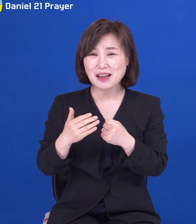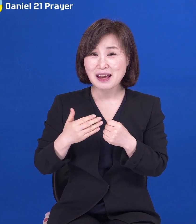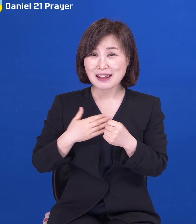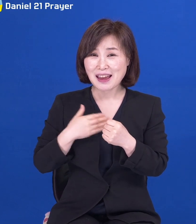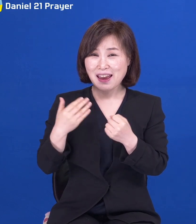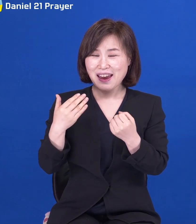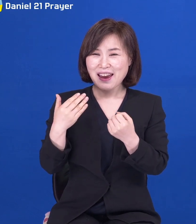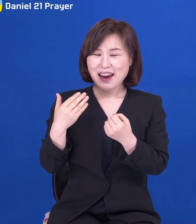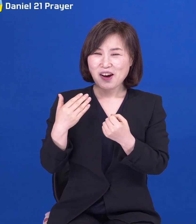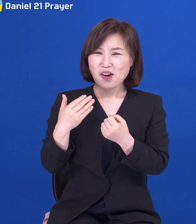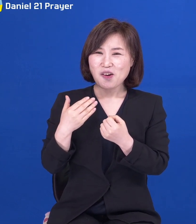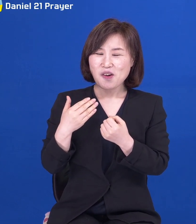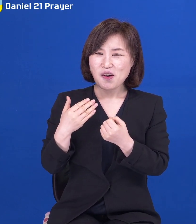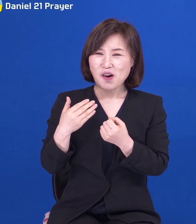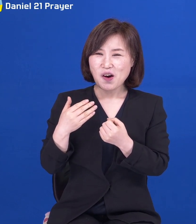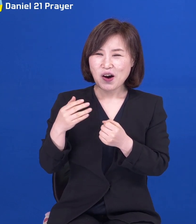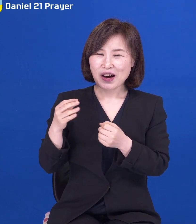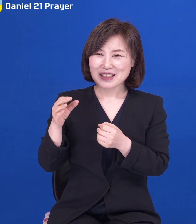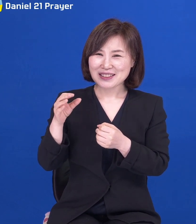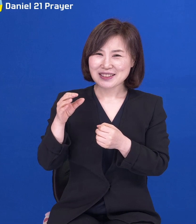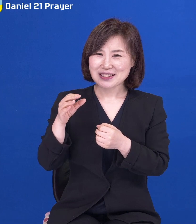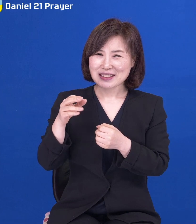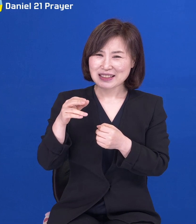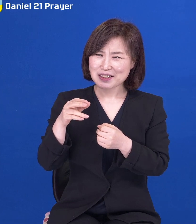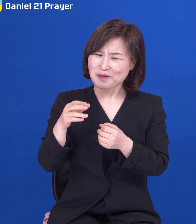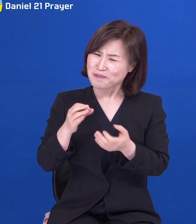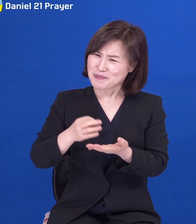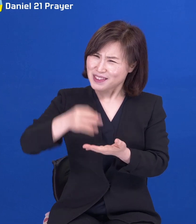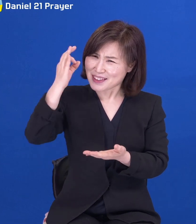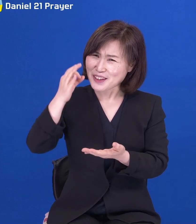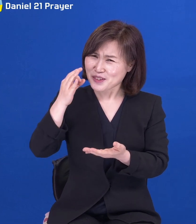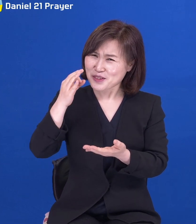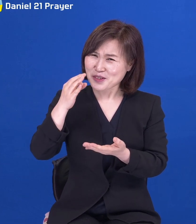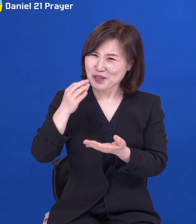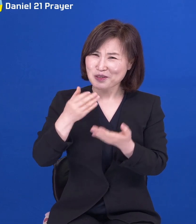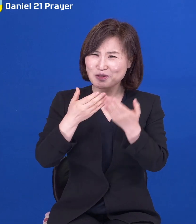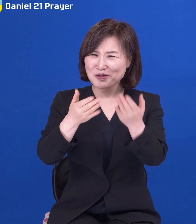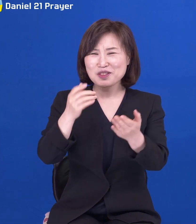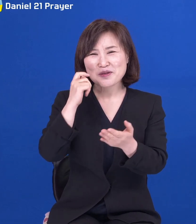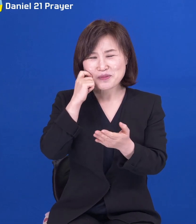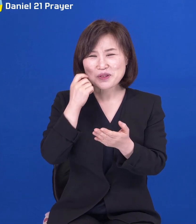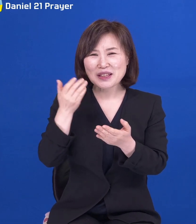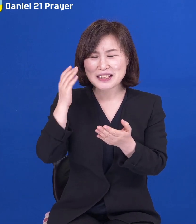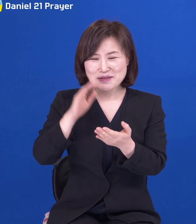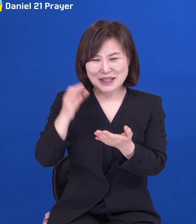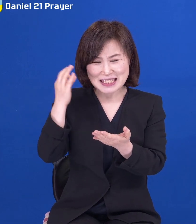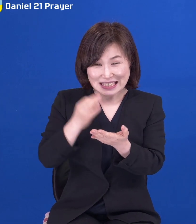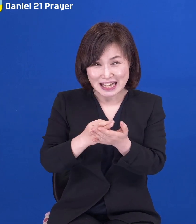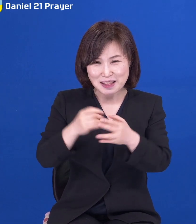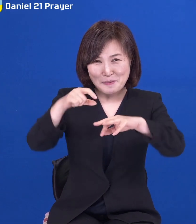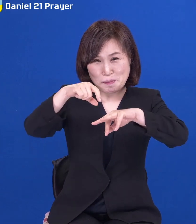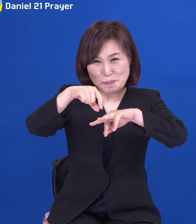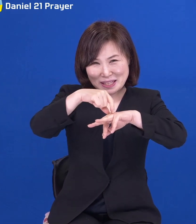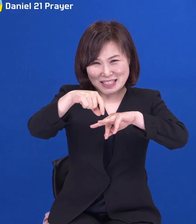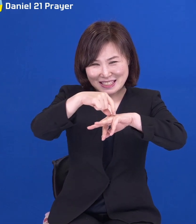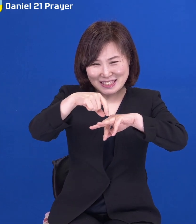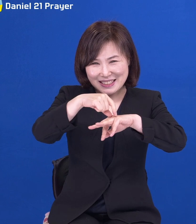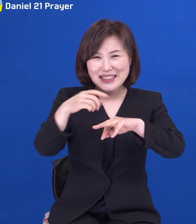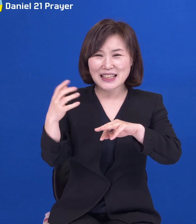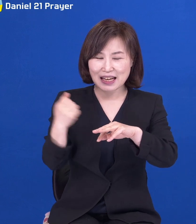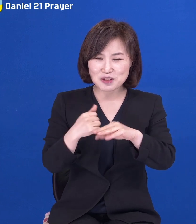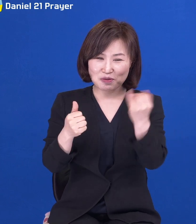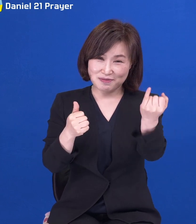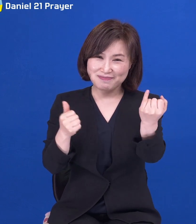주셔가지고 비싼 건 못했고 도매소인가요? 거기 가가지고 제일 싼 반지를 해가지고 결혼을